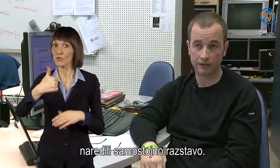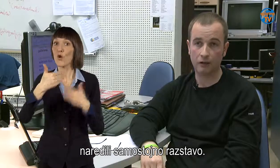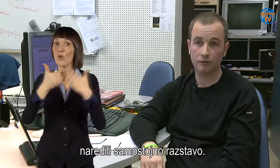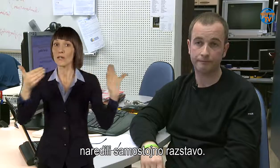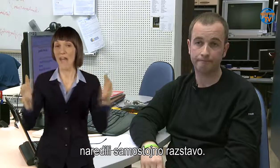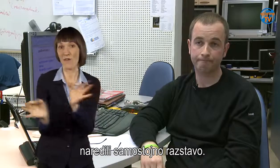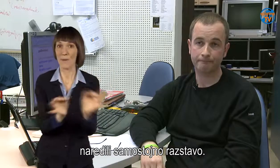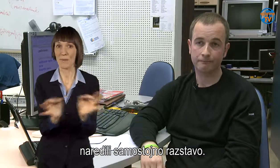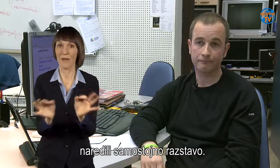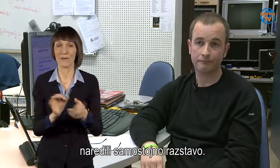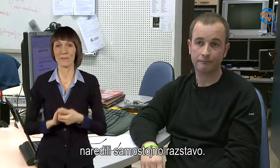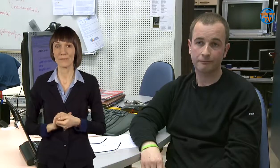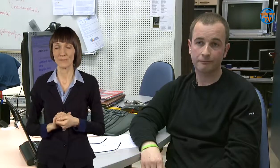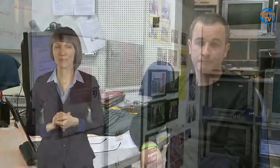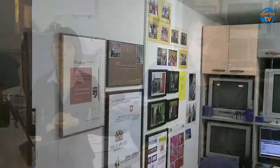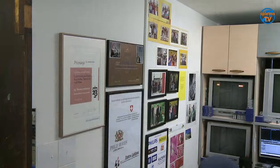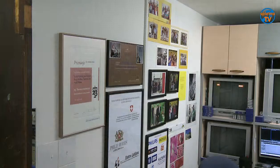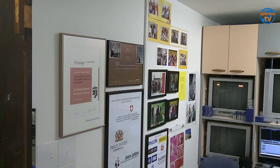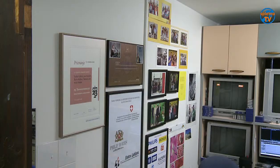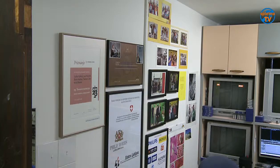samostojno razstavo.